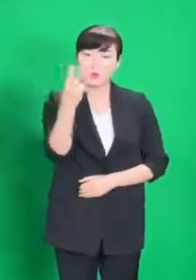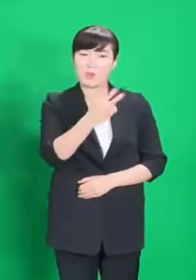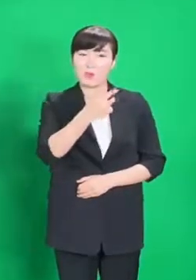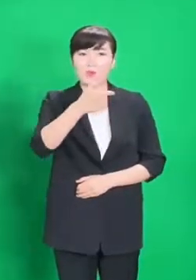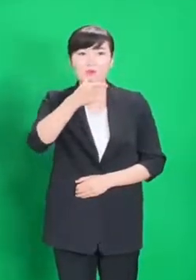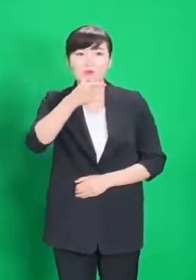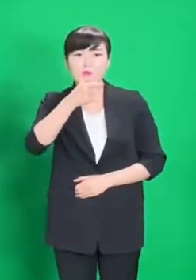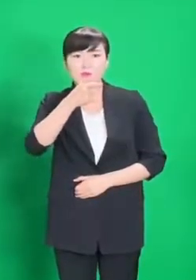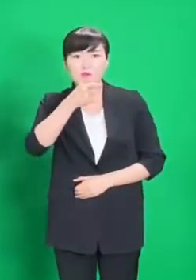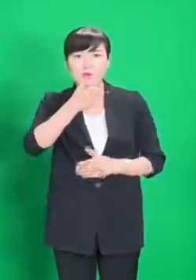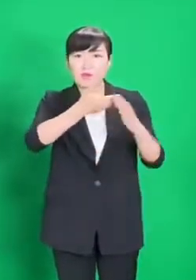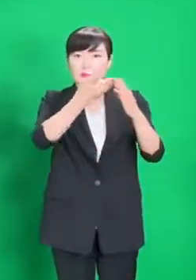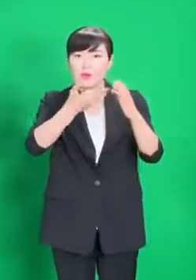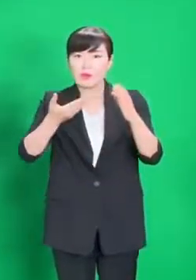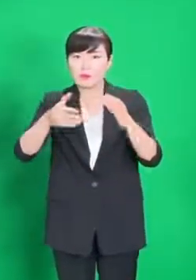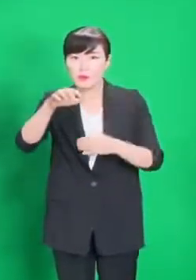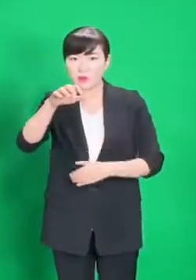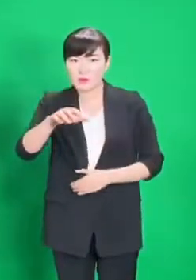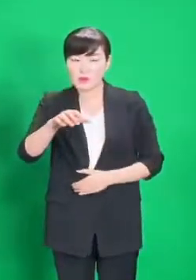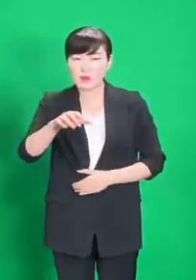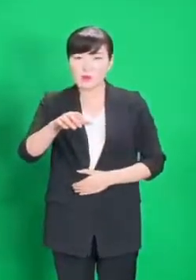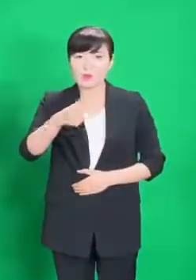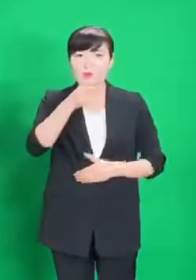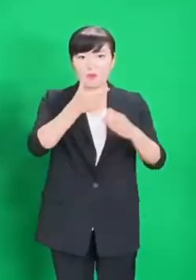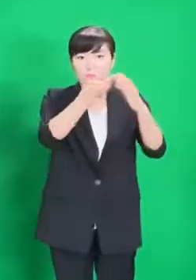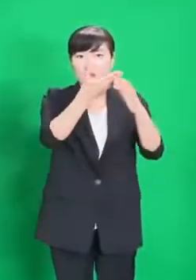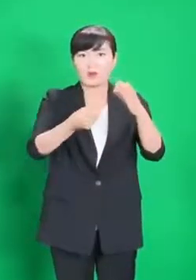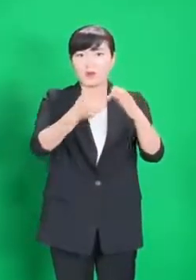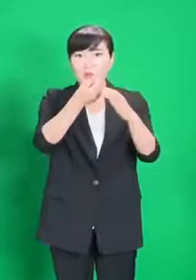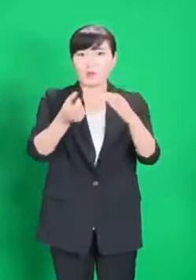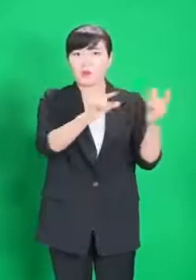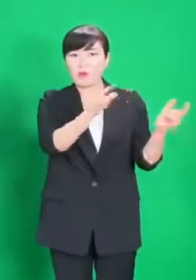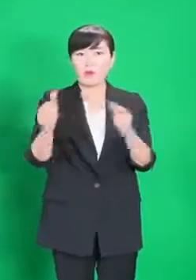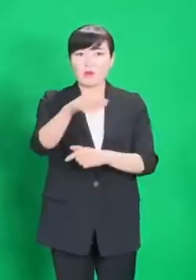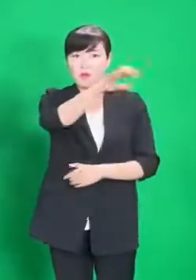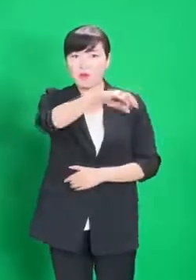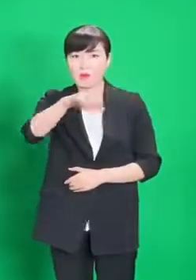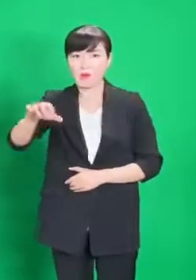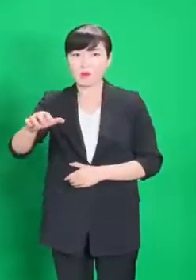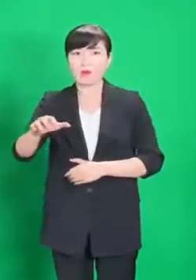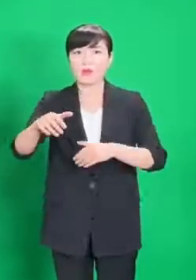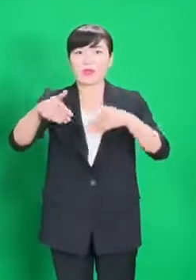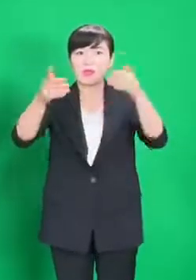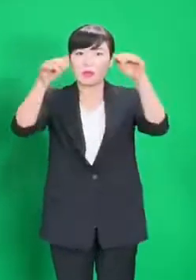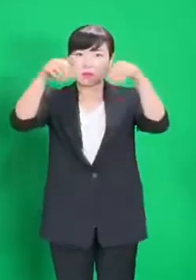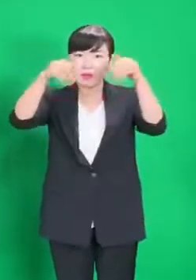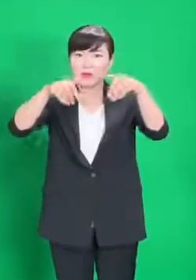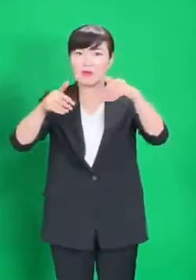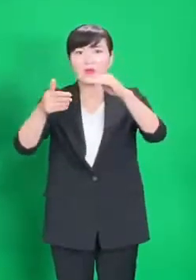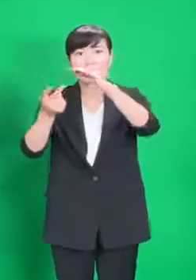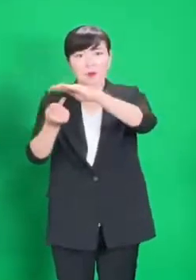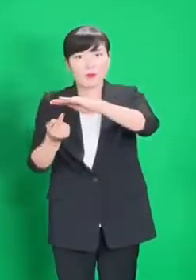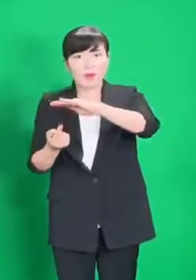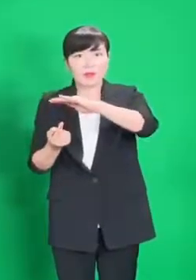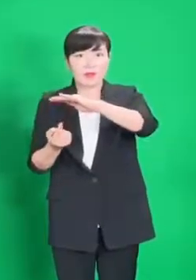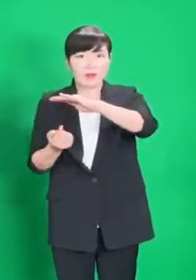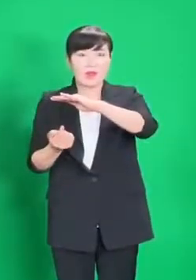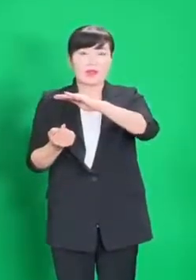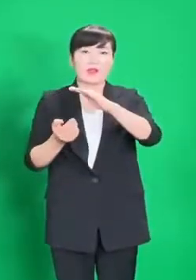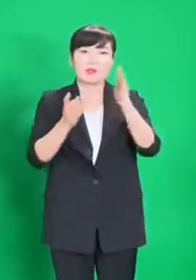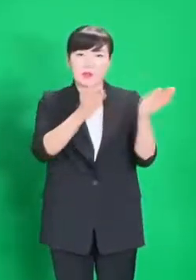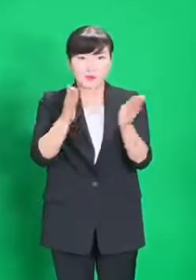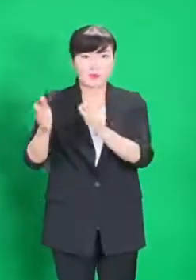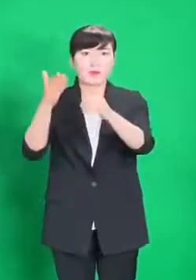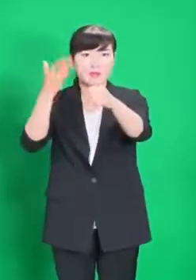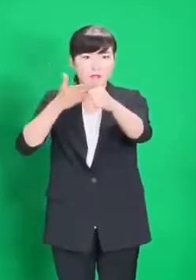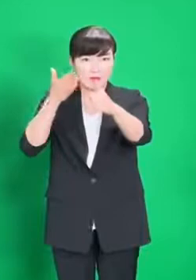하천 지작물, 배수로, 수방자재도 우기 전 사전 점검하여 집중호우